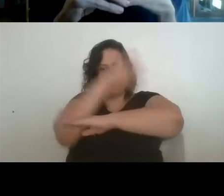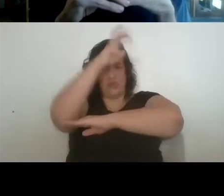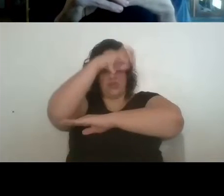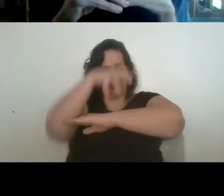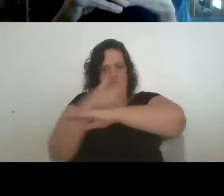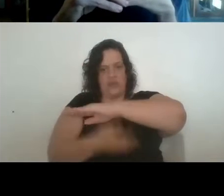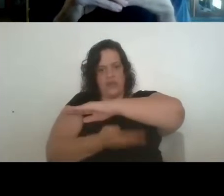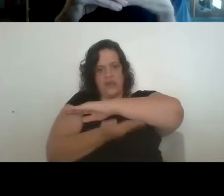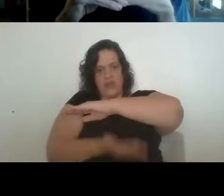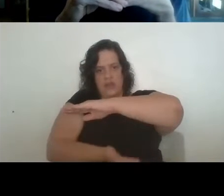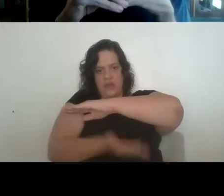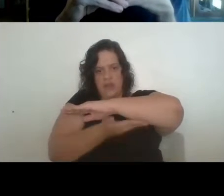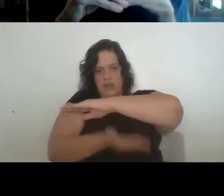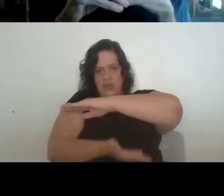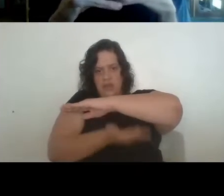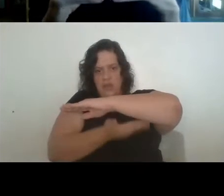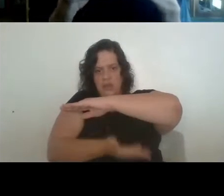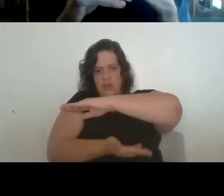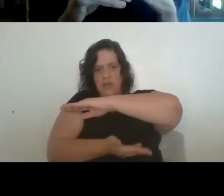essa